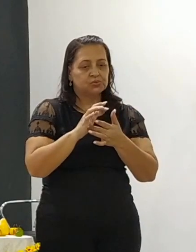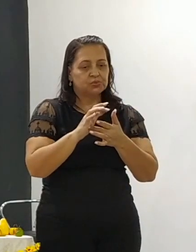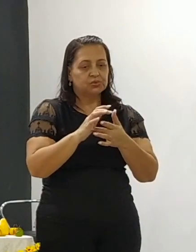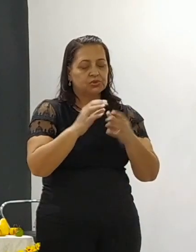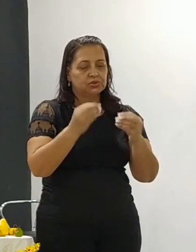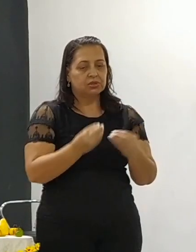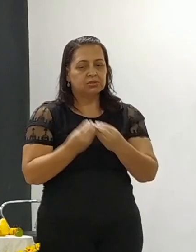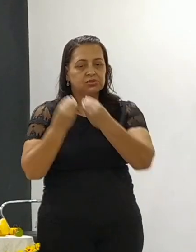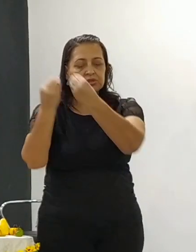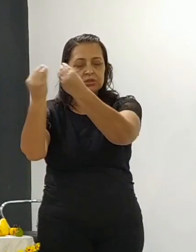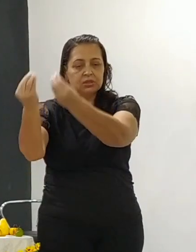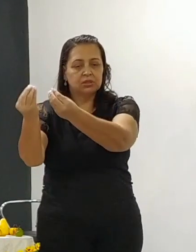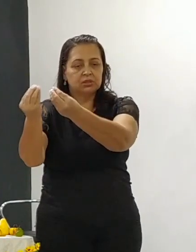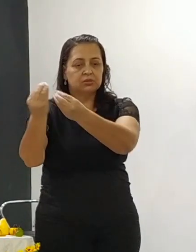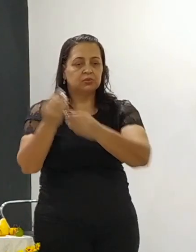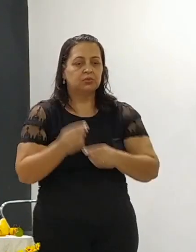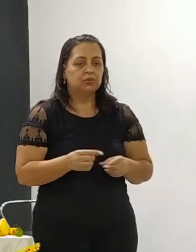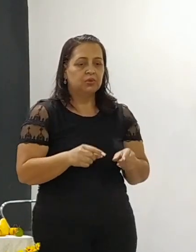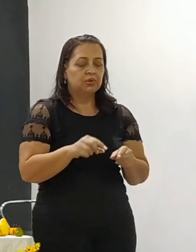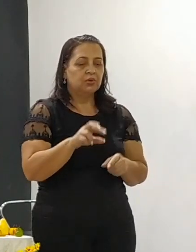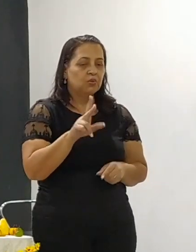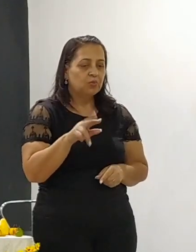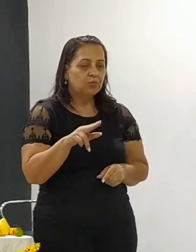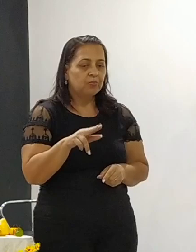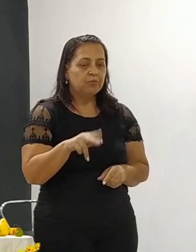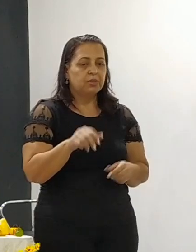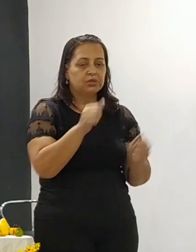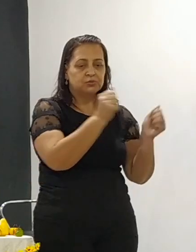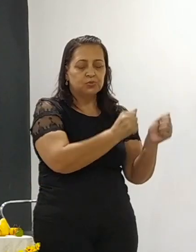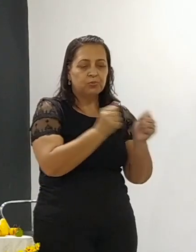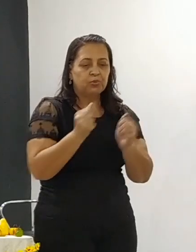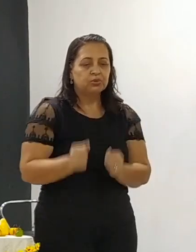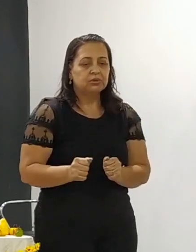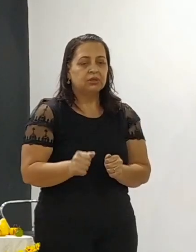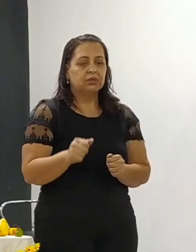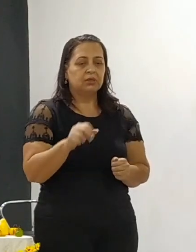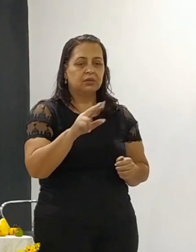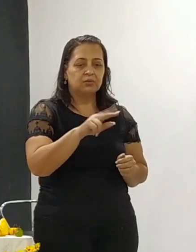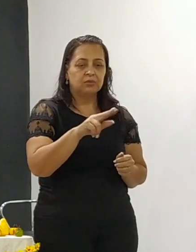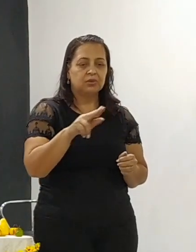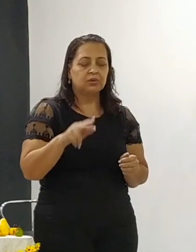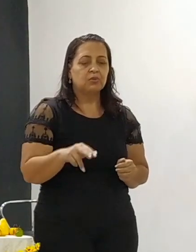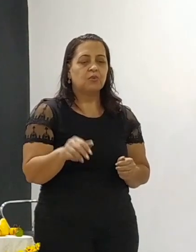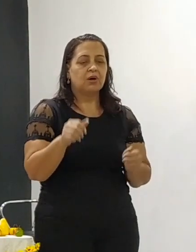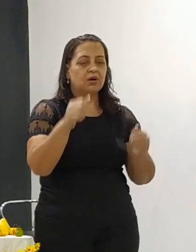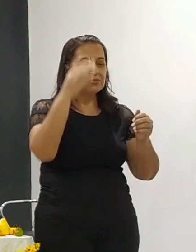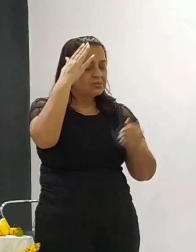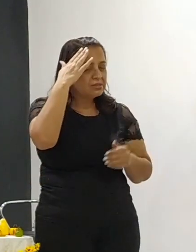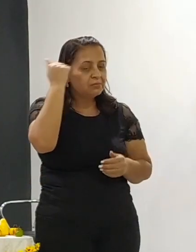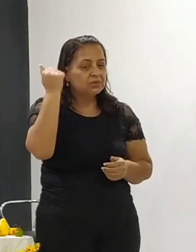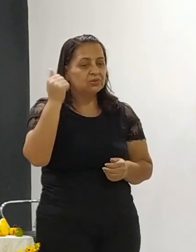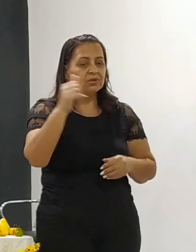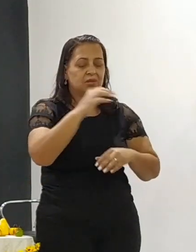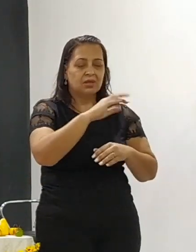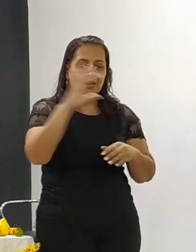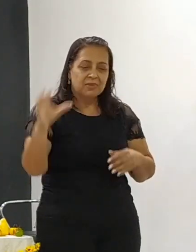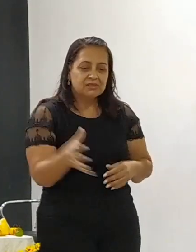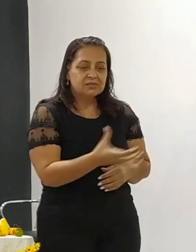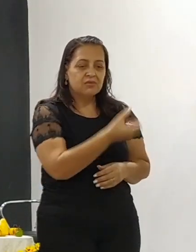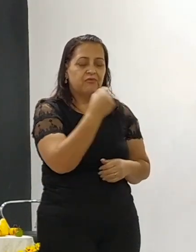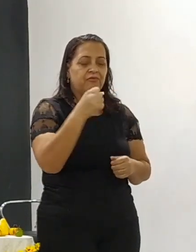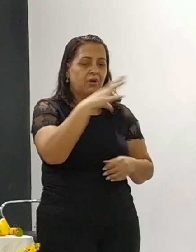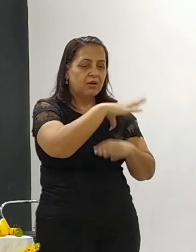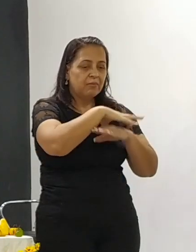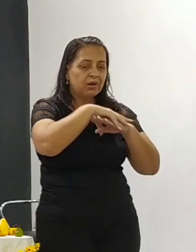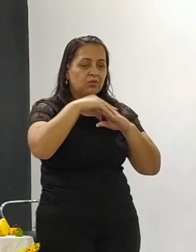poder, com a mesma autoridade, com a mesma sabedoria, para salvar, para curar e libertar